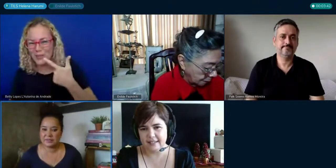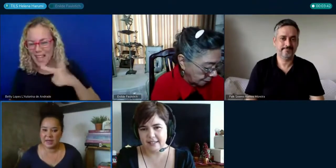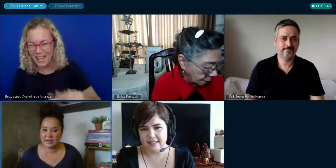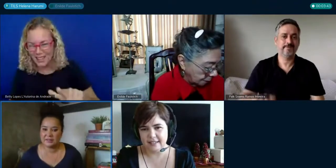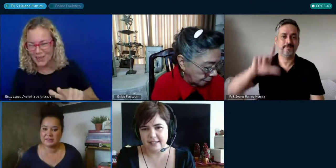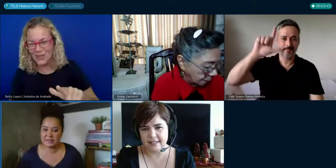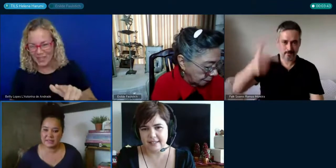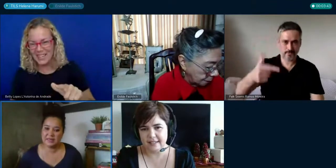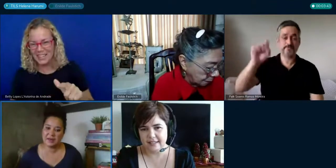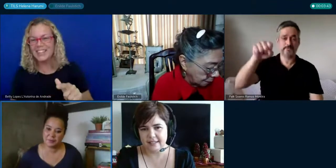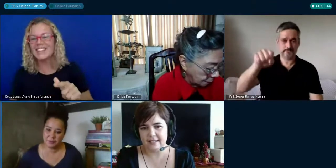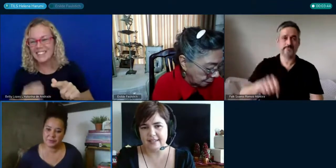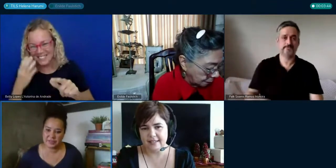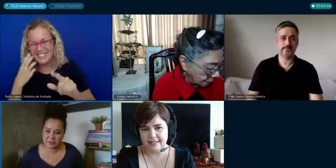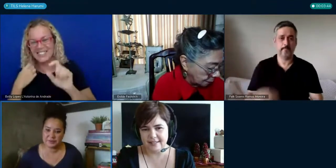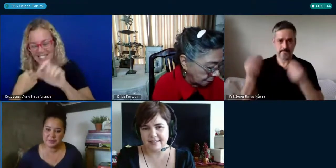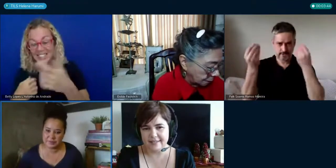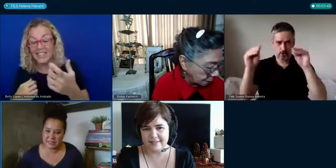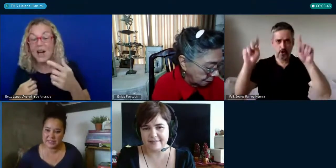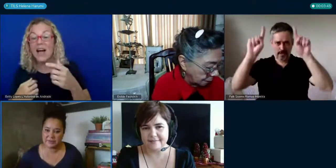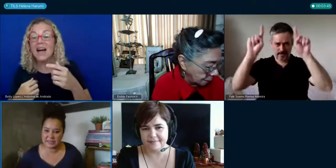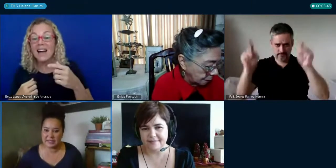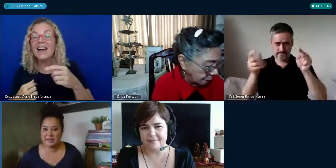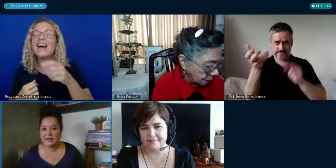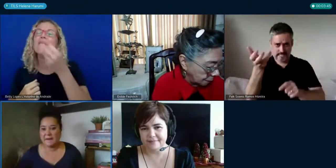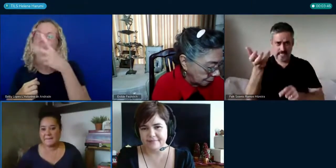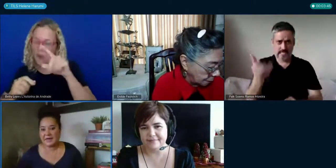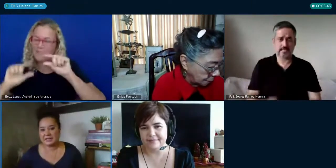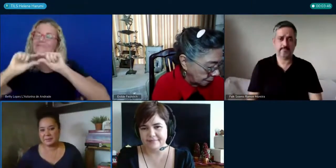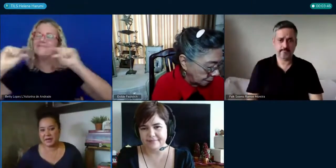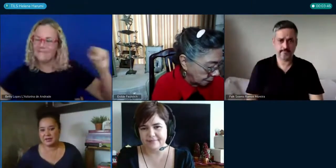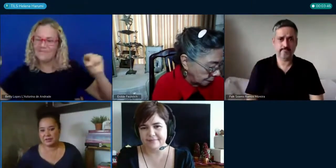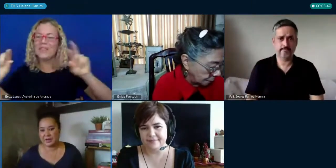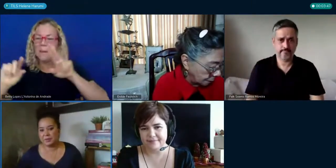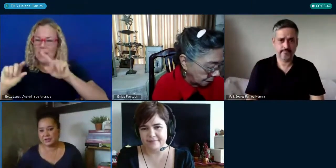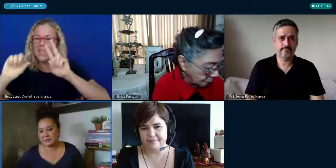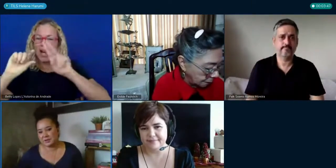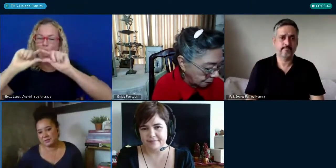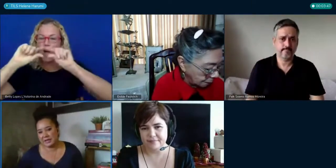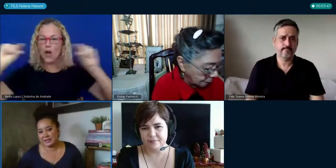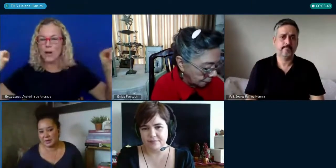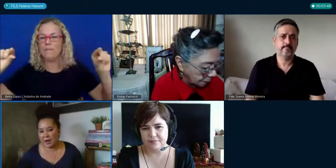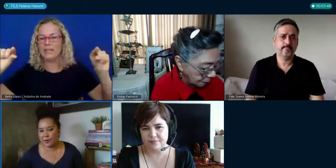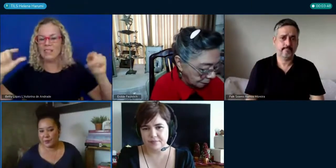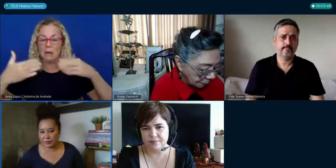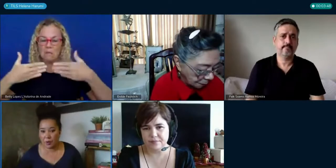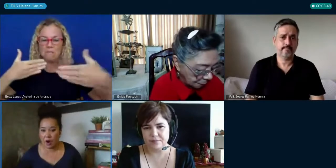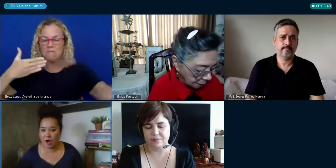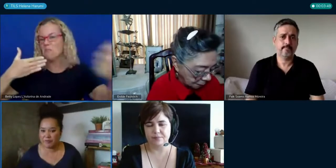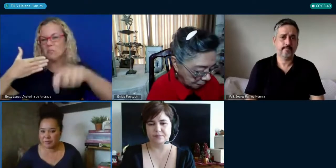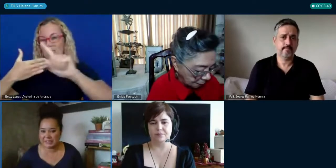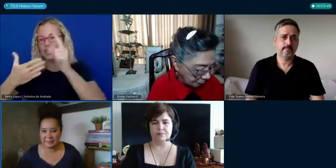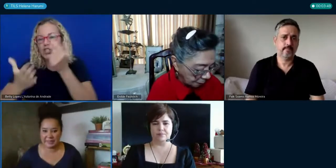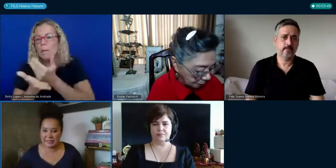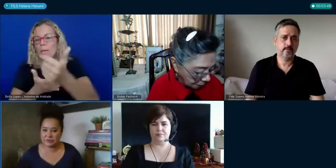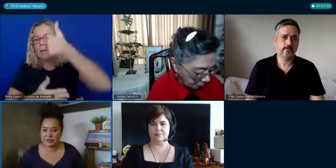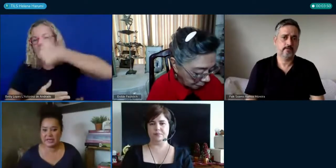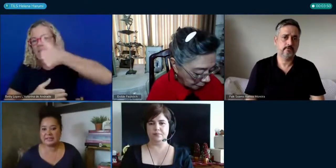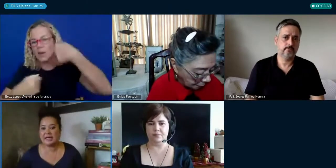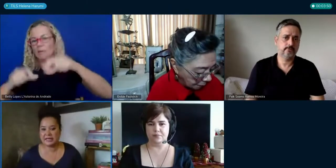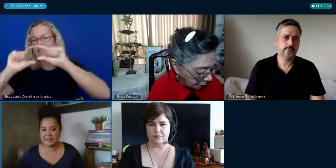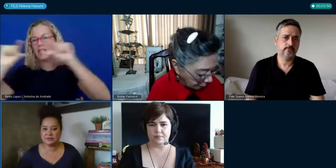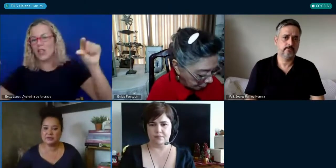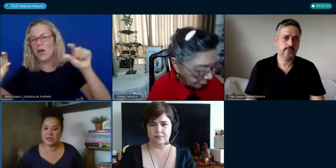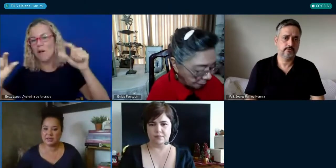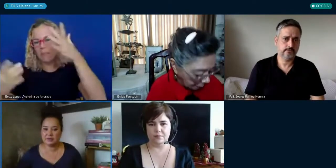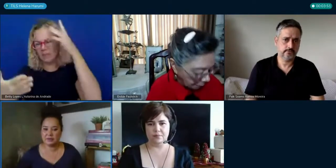conseguir encontrar que seria o português como segunda língua, né? Mas para muitas pessoas parece algo muito óbvio, mas dependendo de